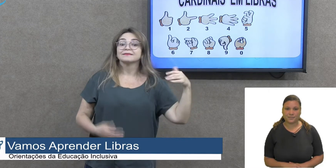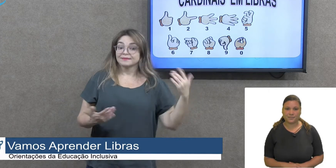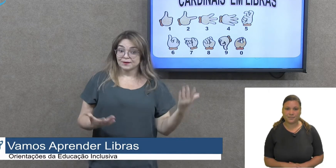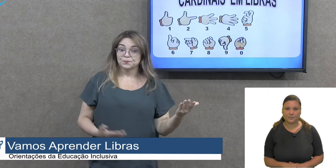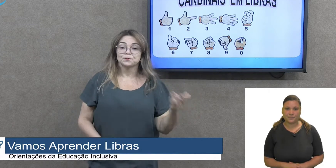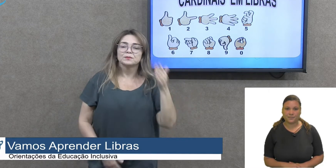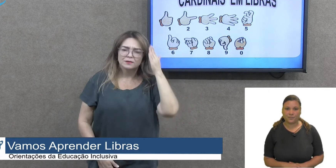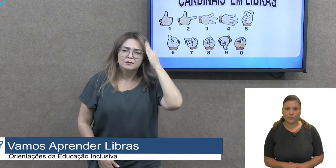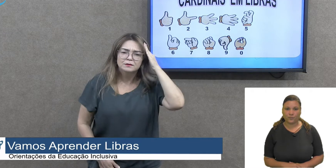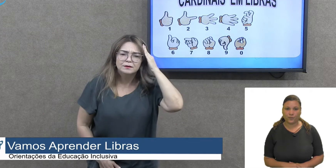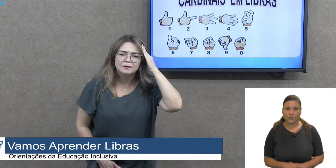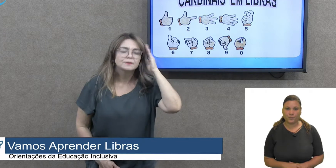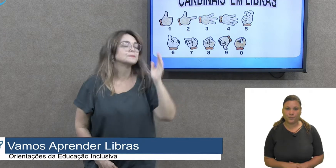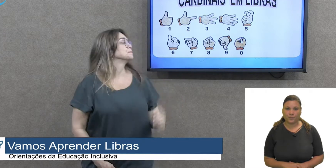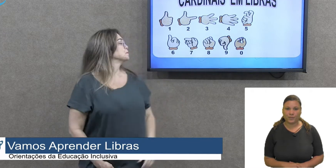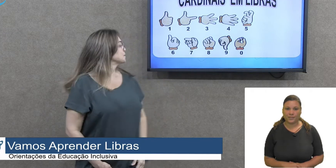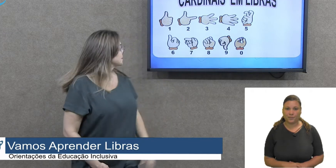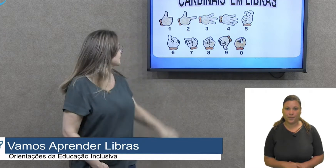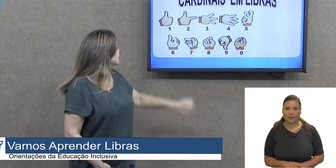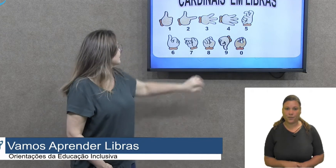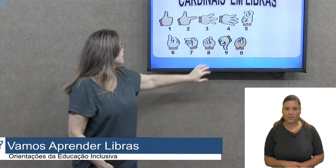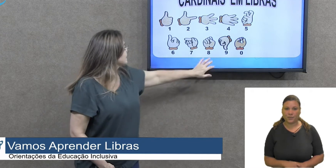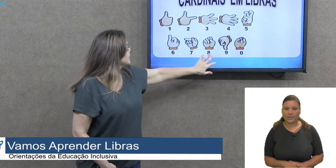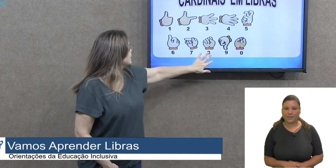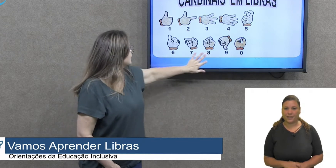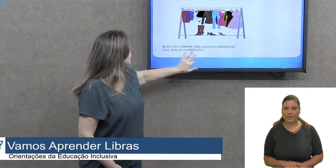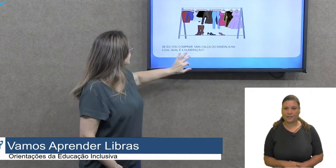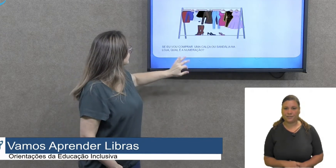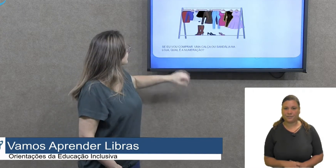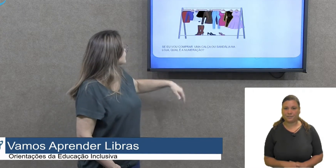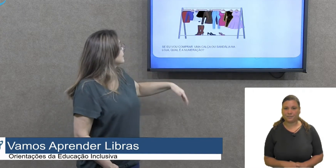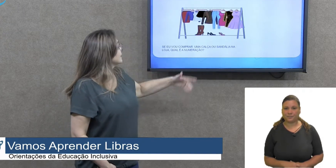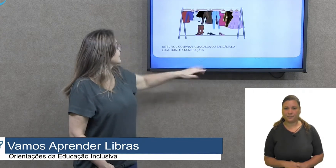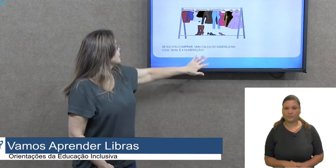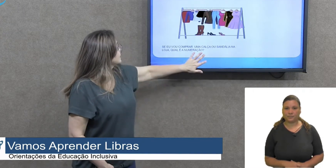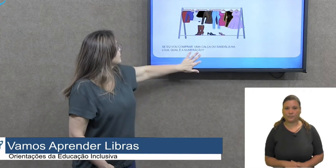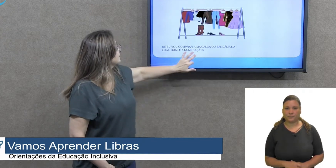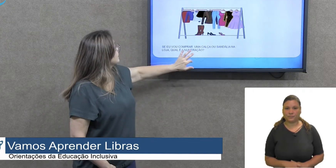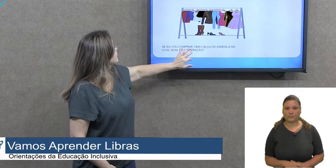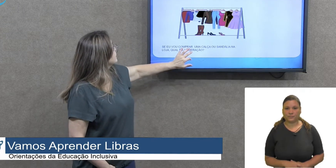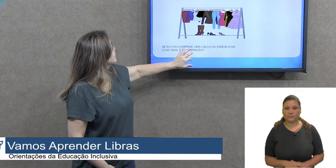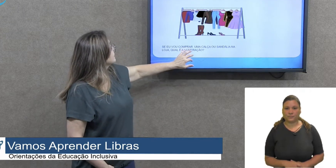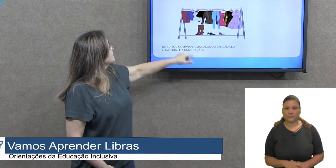dez. Viu? Percebeu? Conseguiu entender?